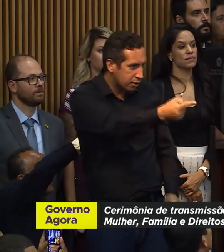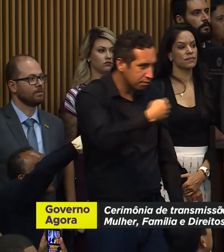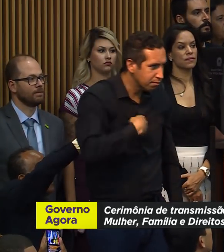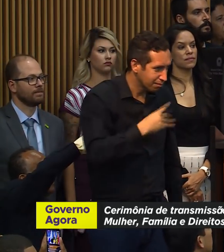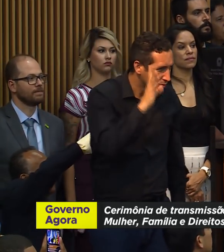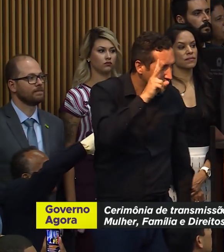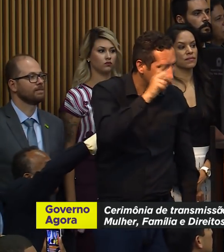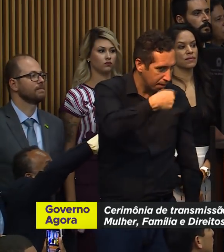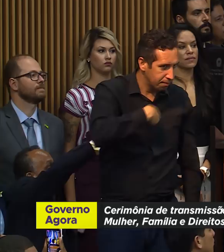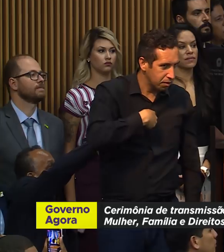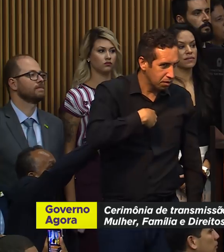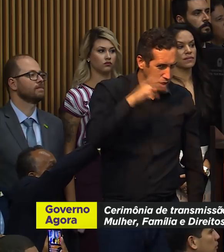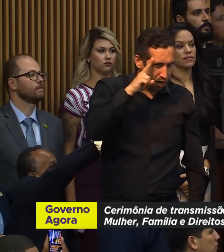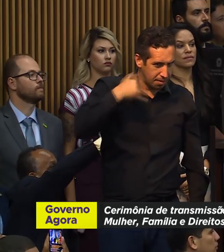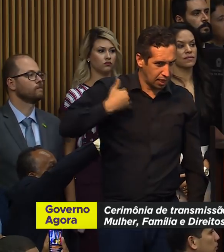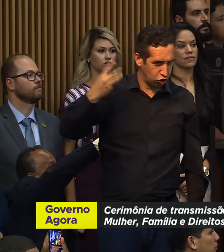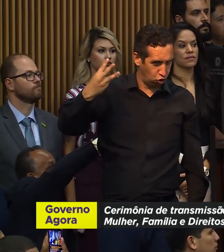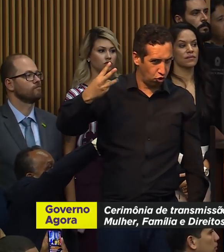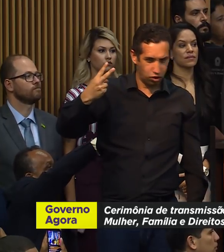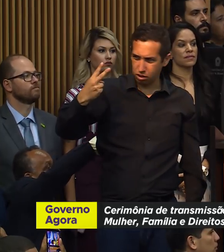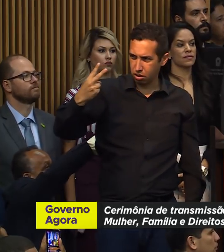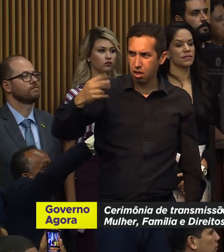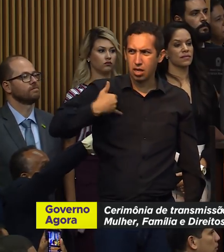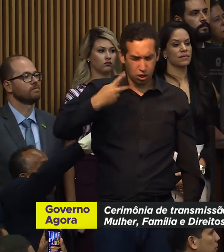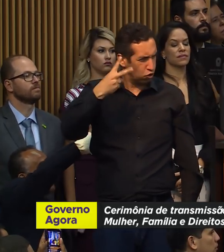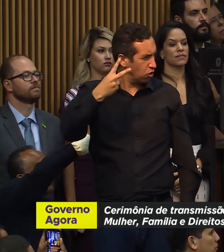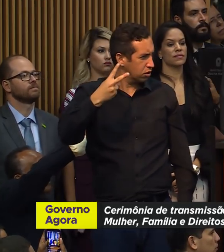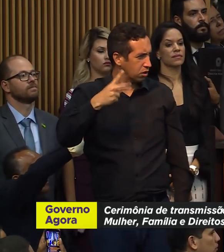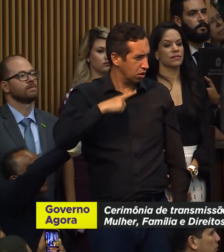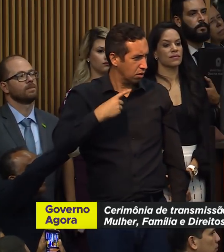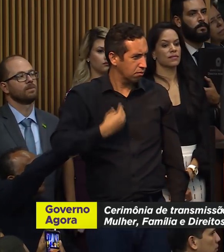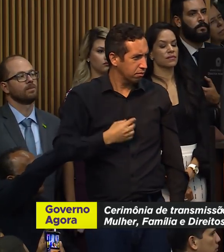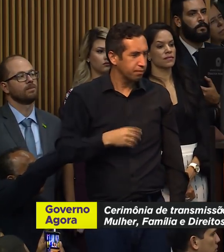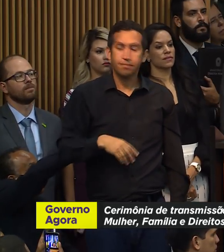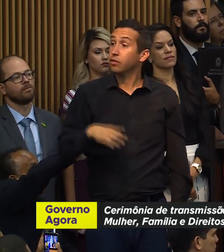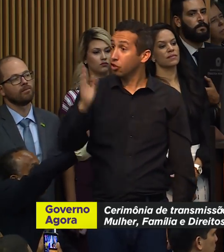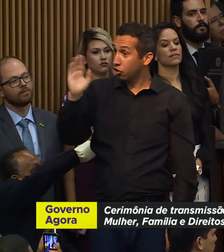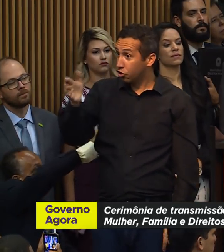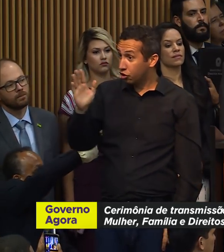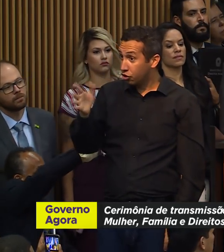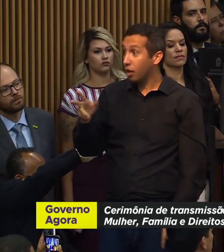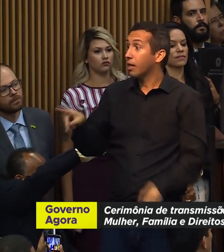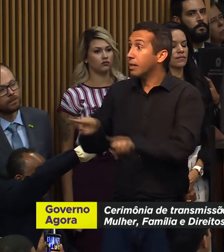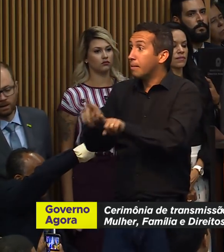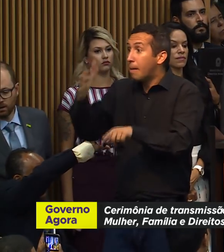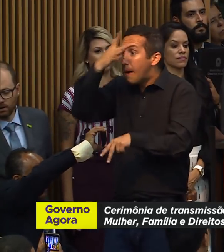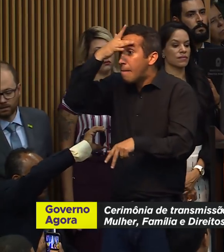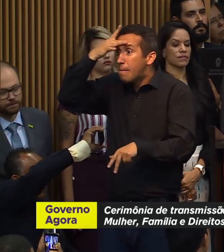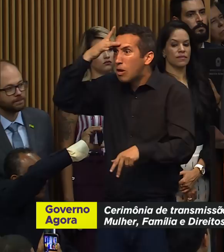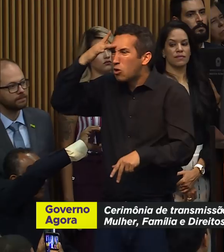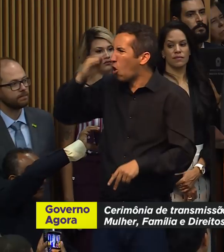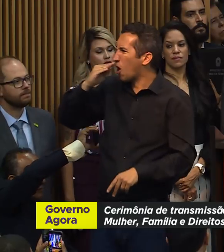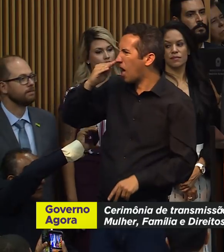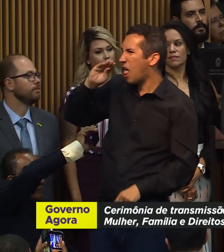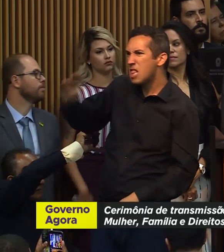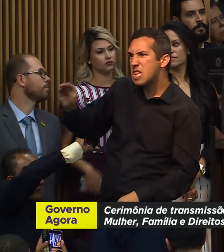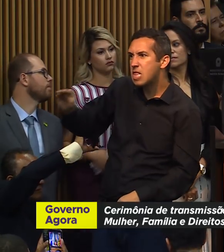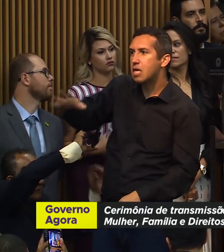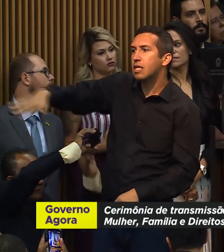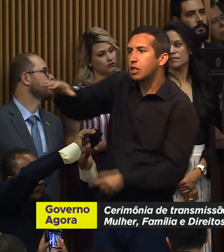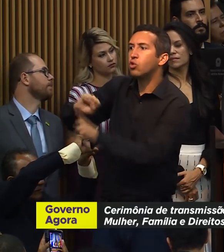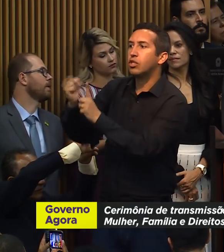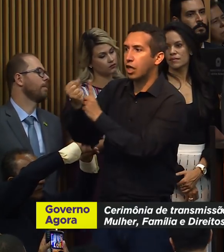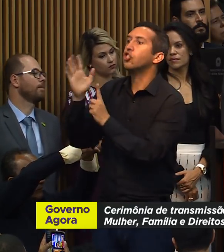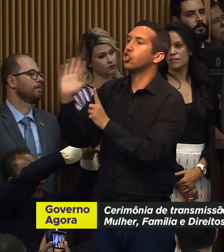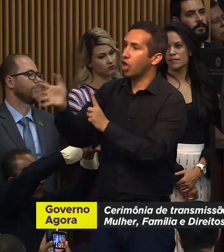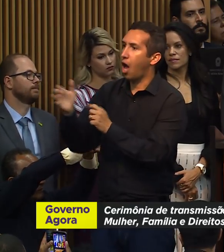conhece desde que eu tinha 2 anos de idade. Já caminhei com os perseguidos em todas as esferas que vocês